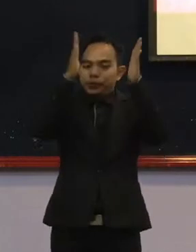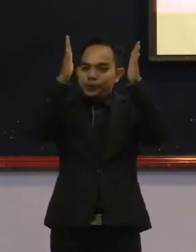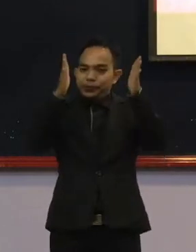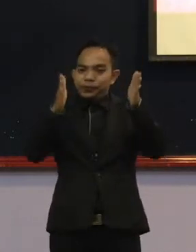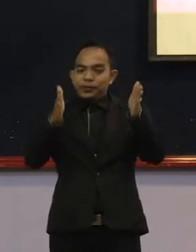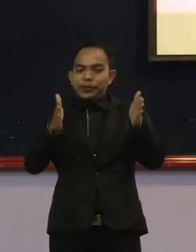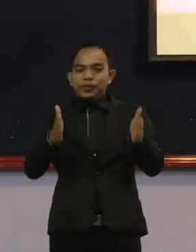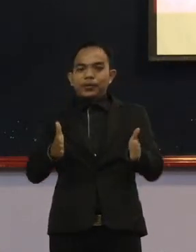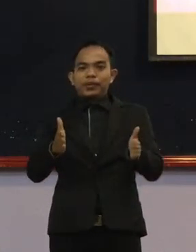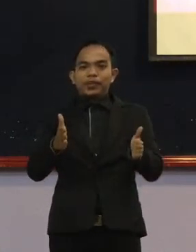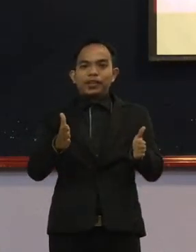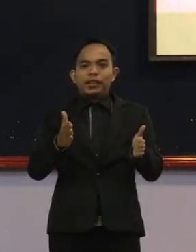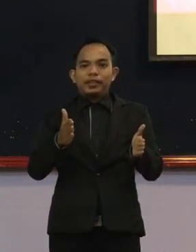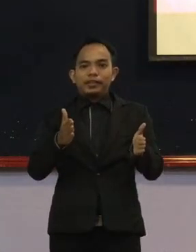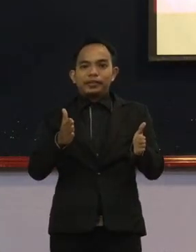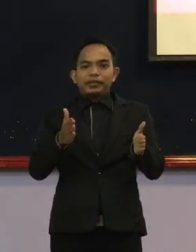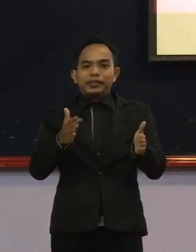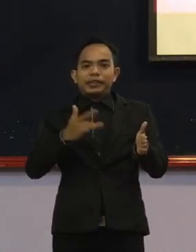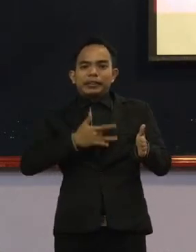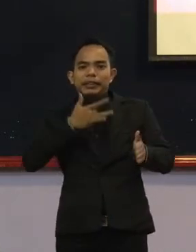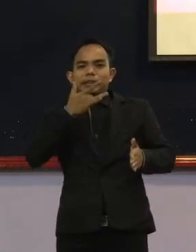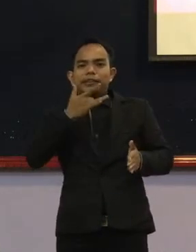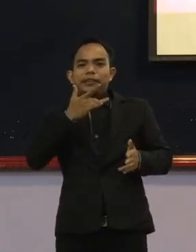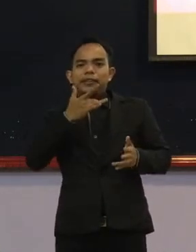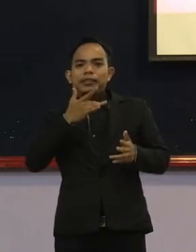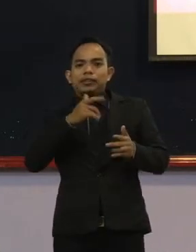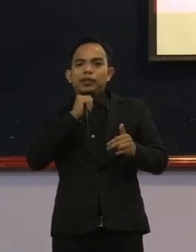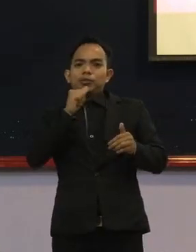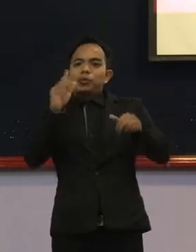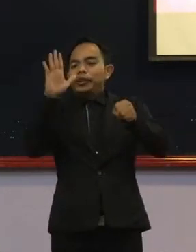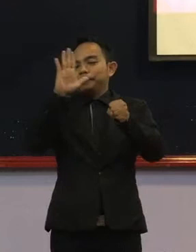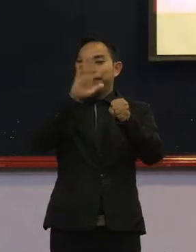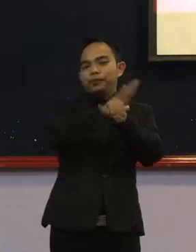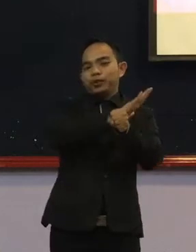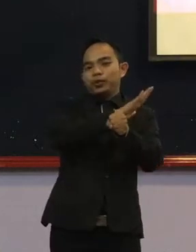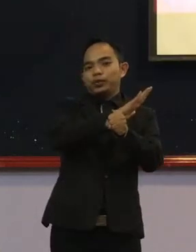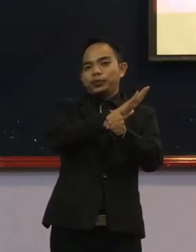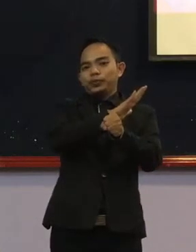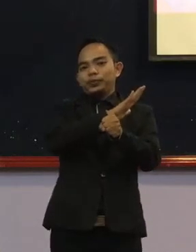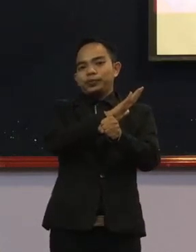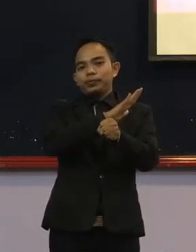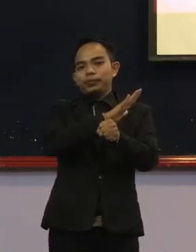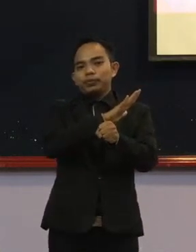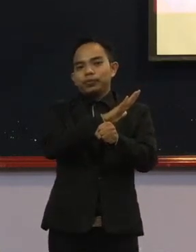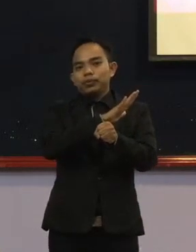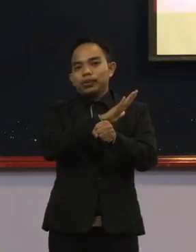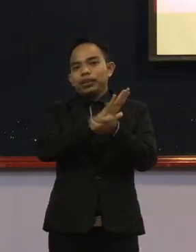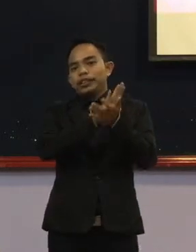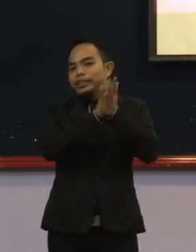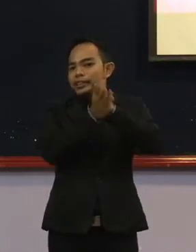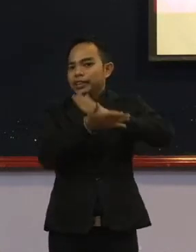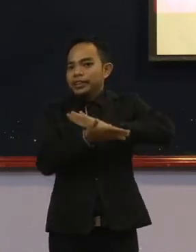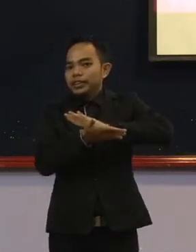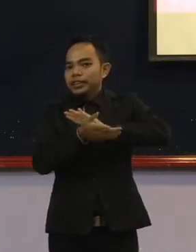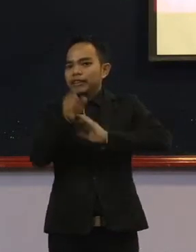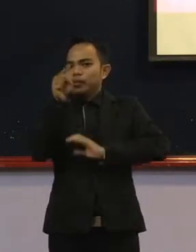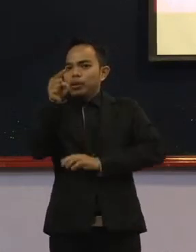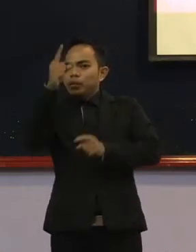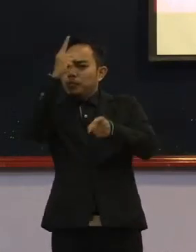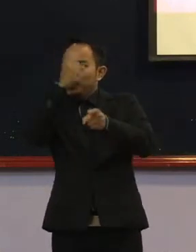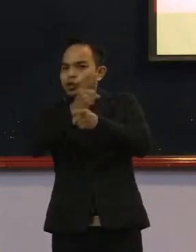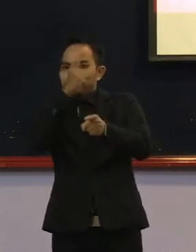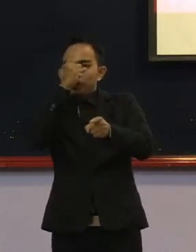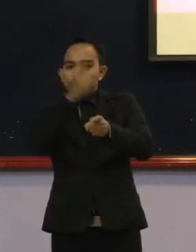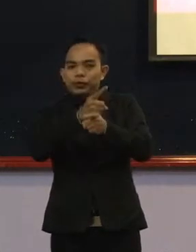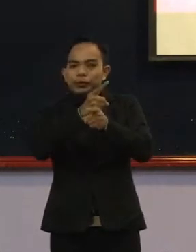أما من استغنى فأنت له تصدى وما عليك